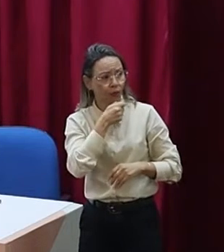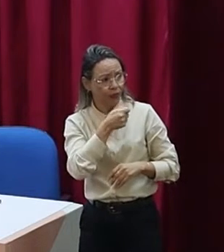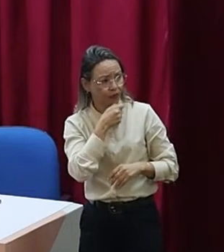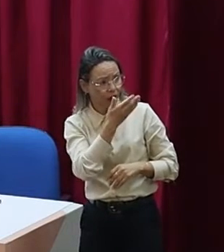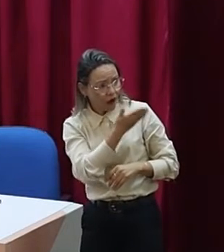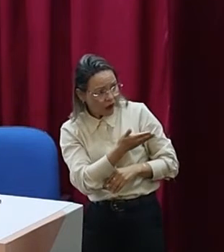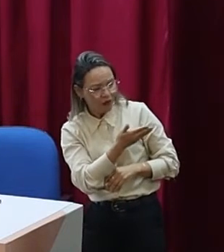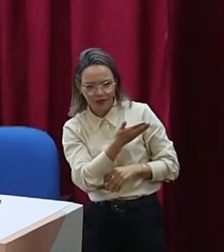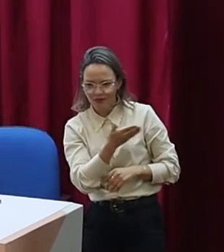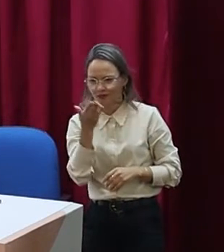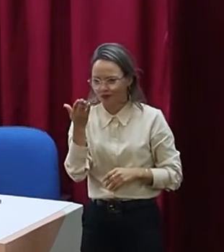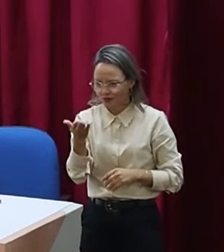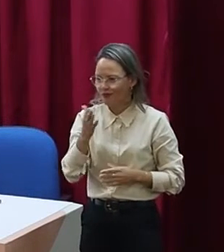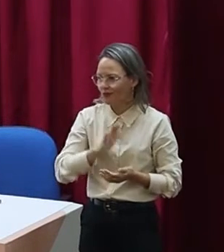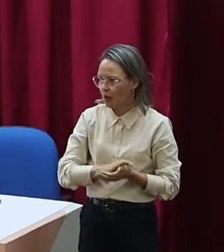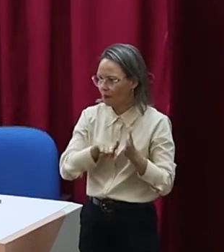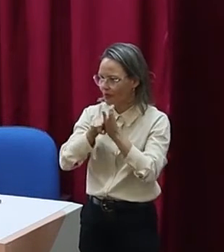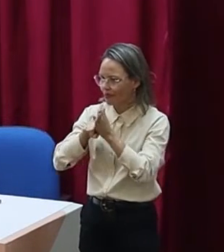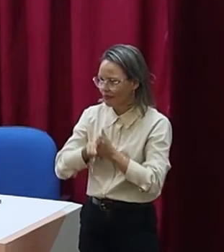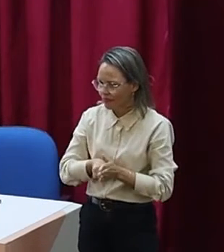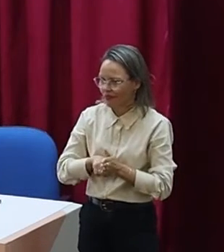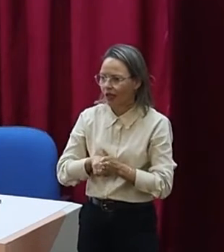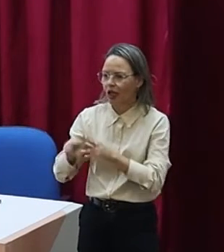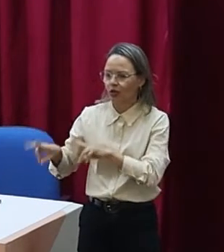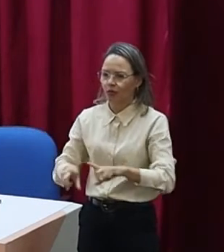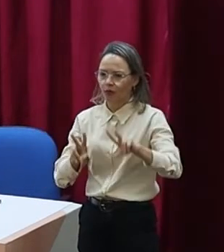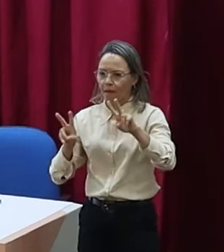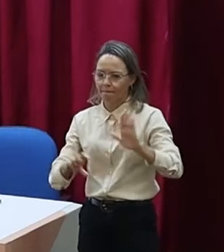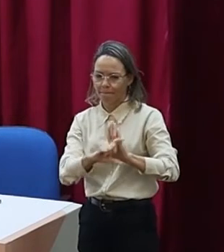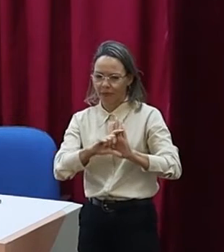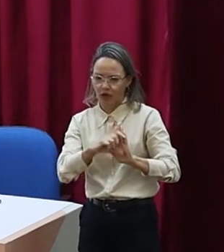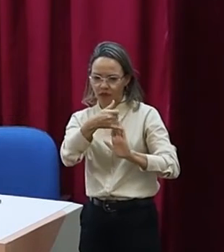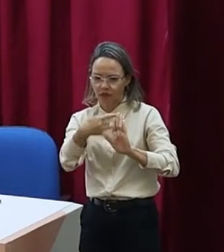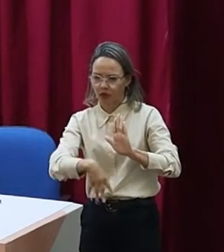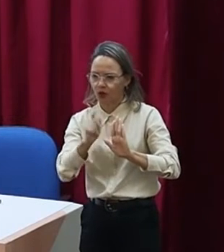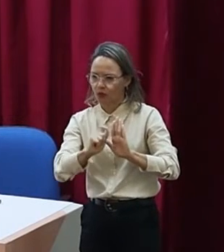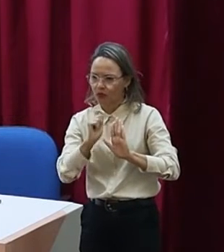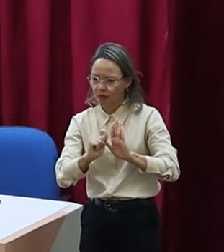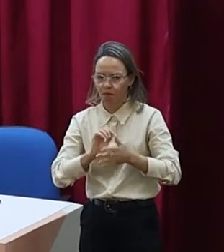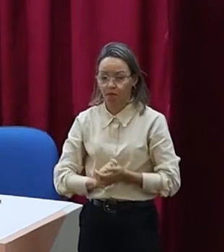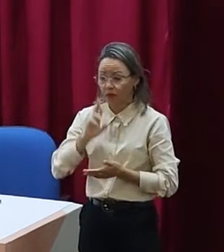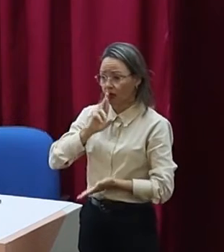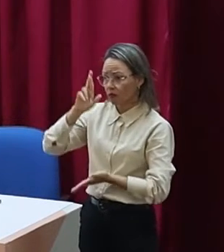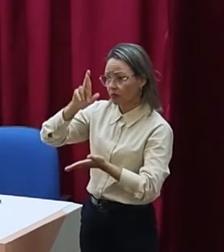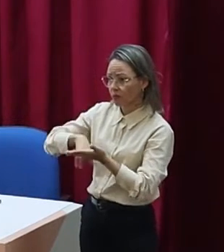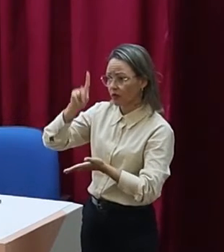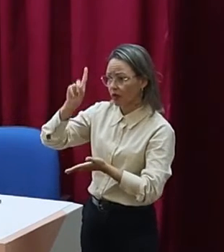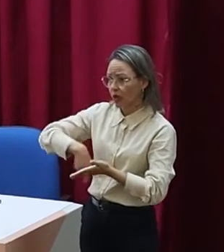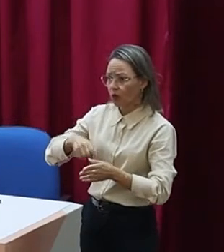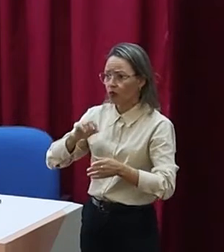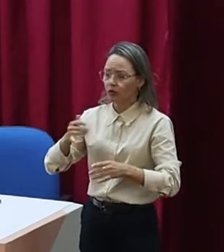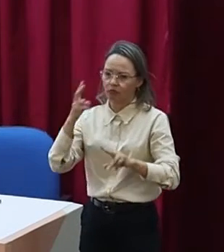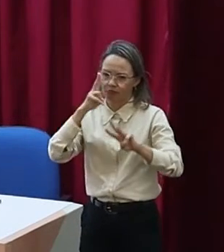foi evidenciada por Caroline, tem um parágrafo que diz o seguinte: o que resulta dessa invisibilização é que os